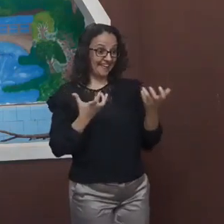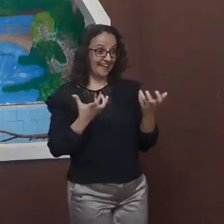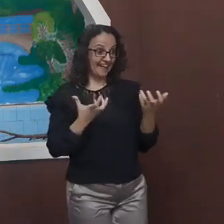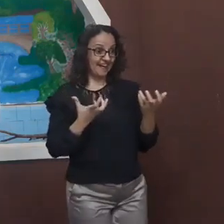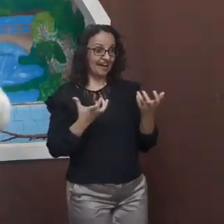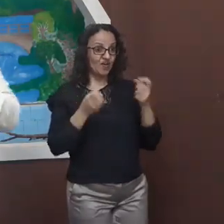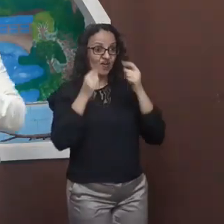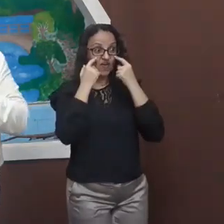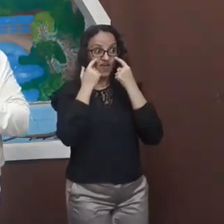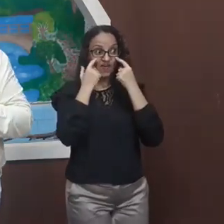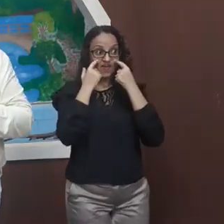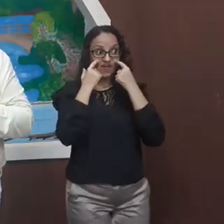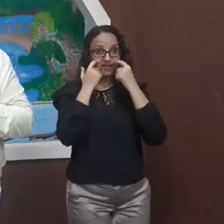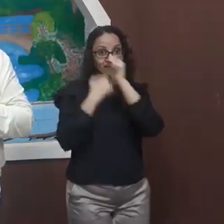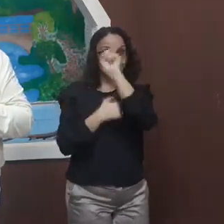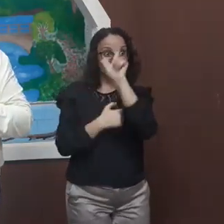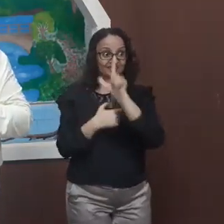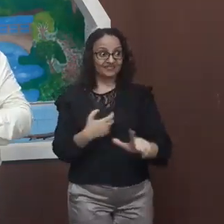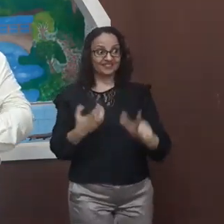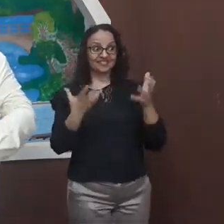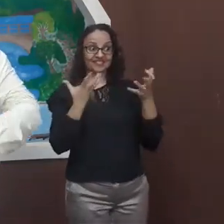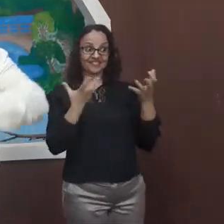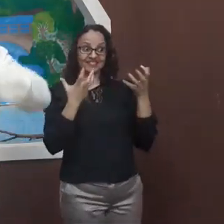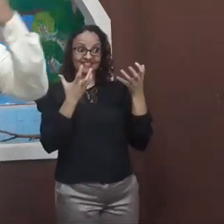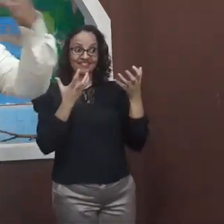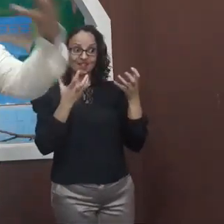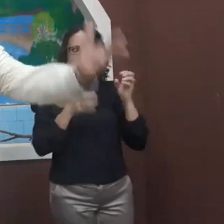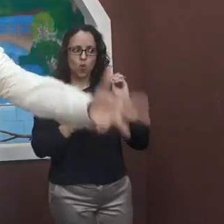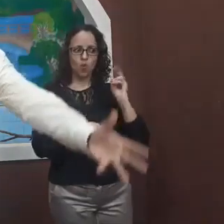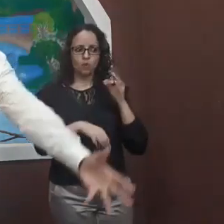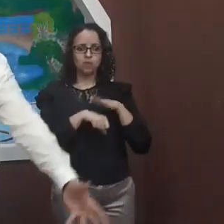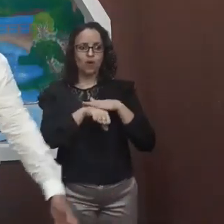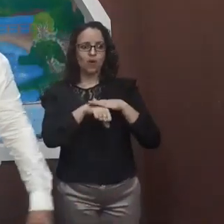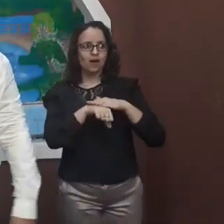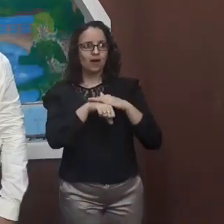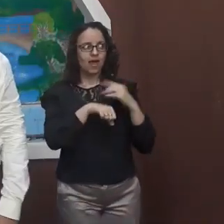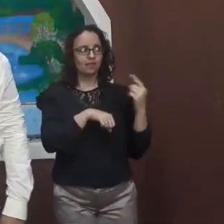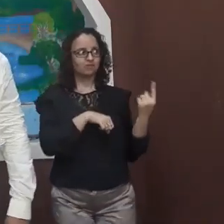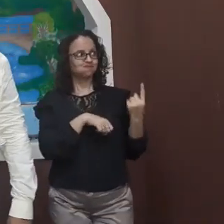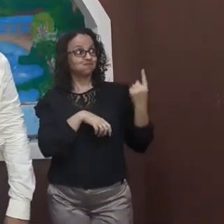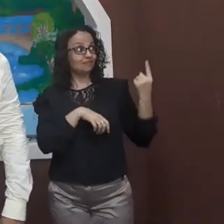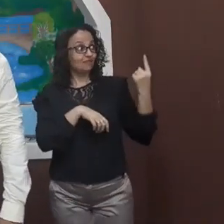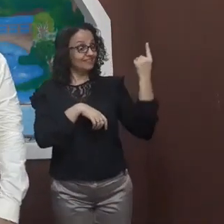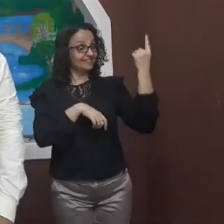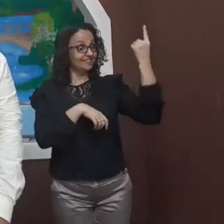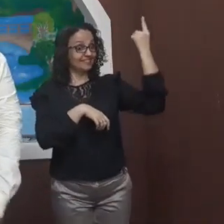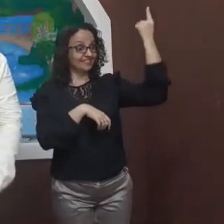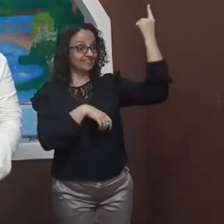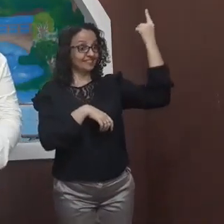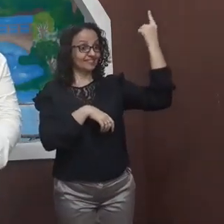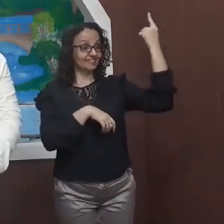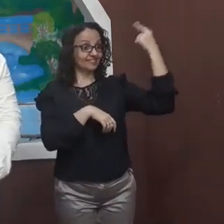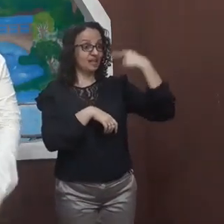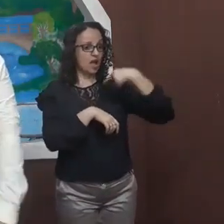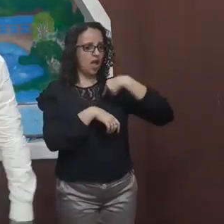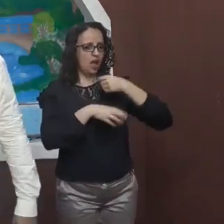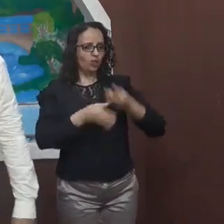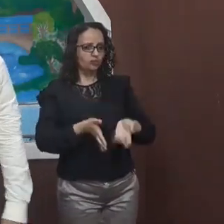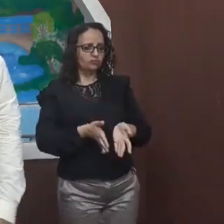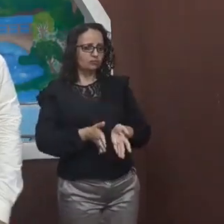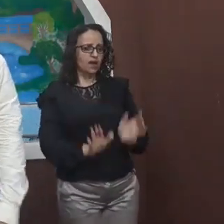dos olhos azuis, ou moreno alto, e eu nasci magrelinho,